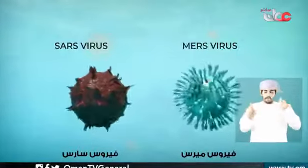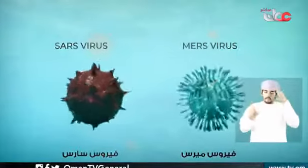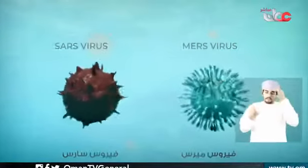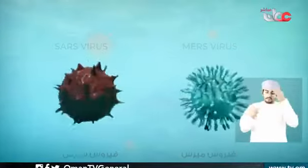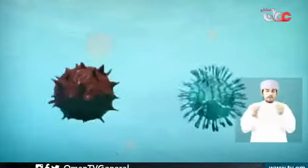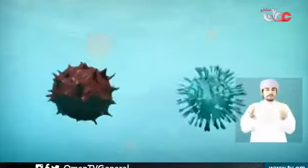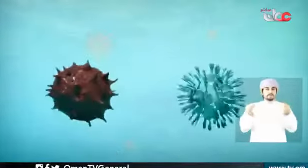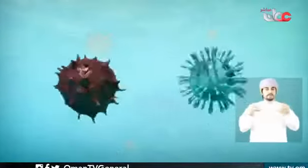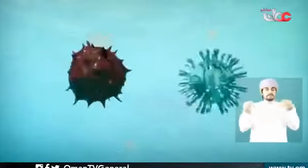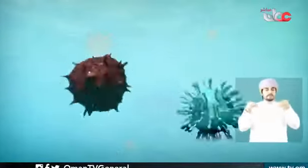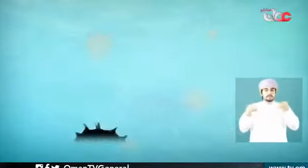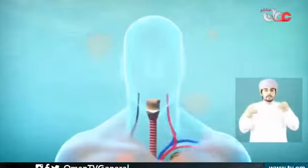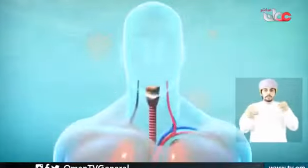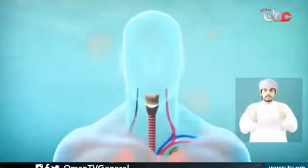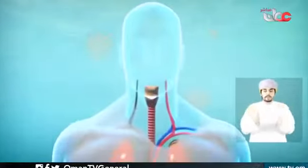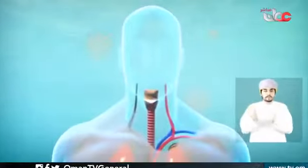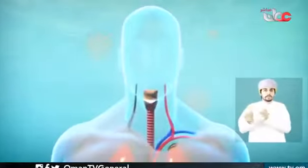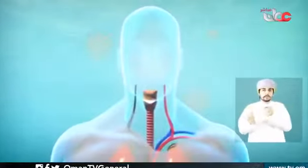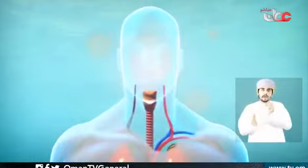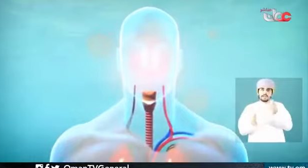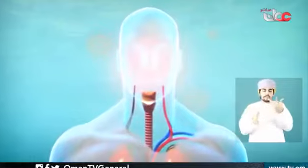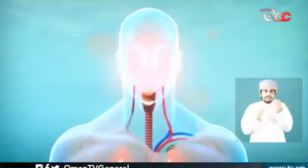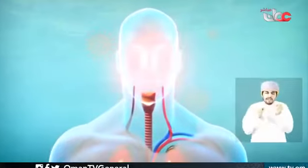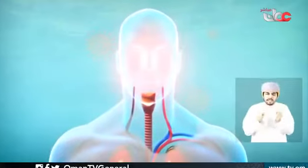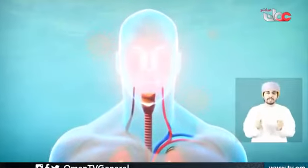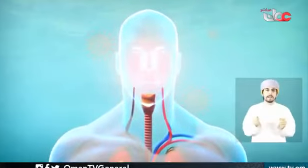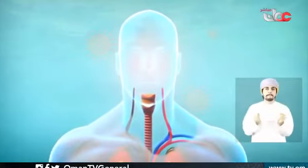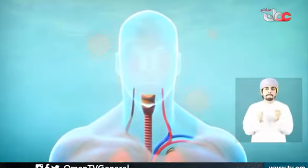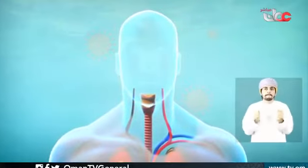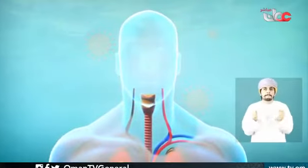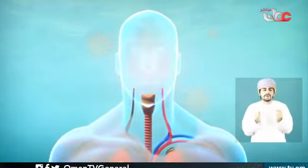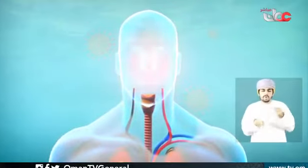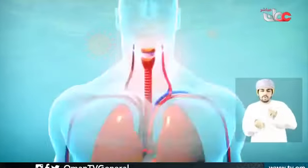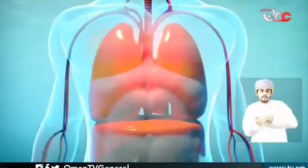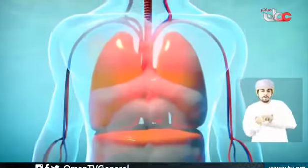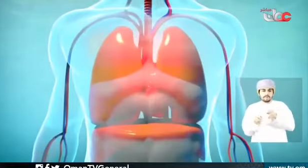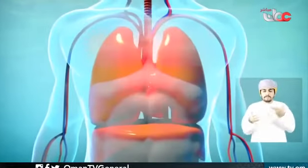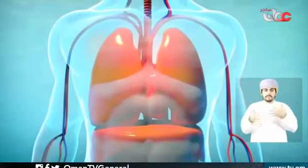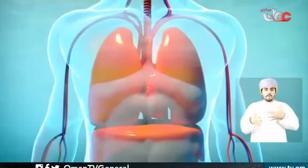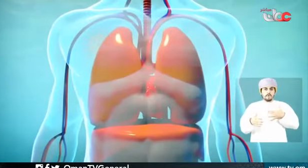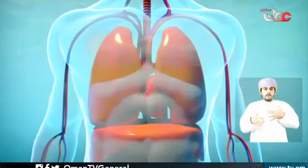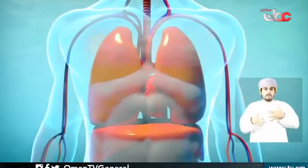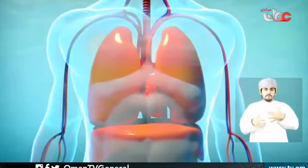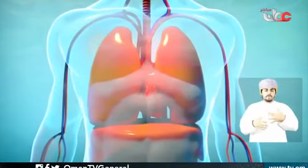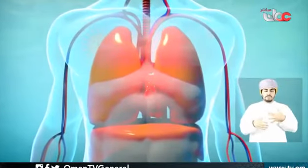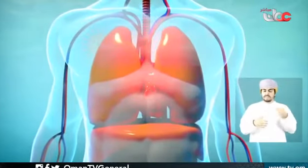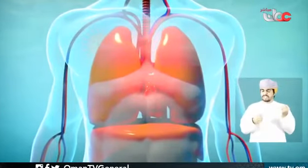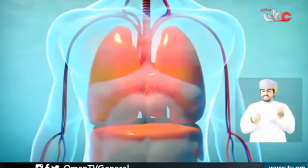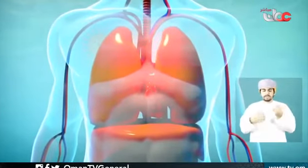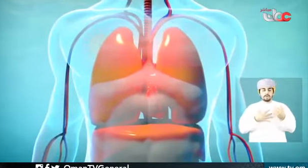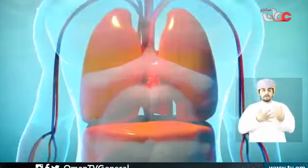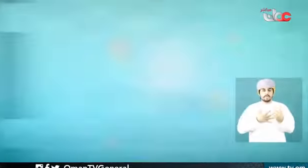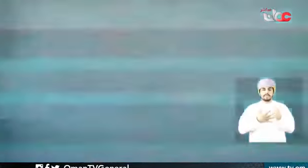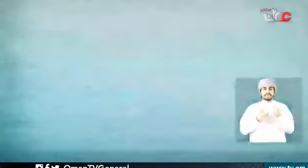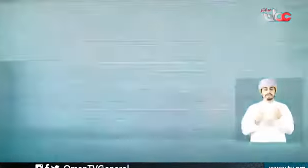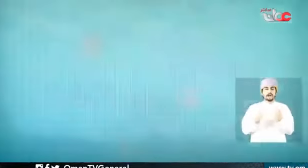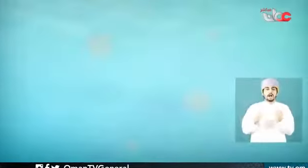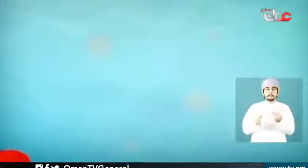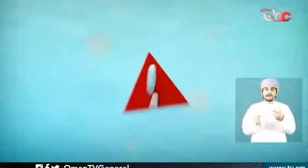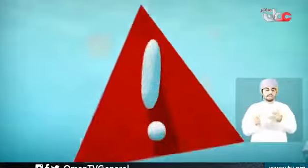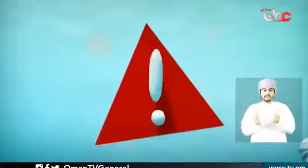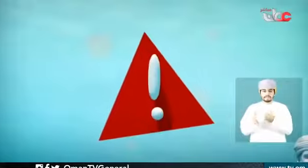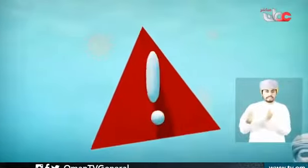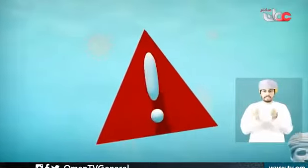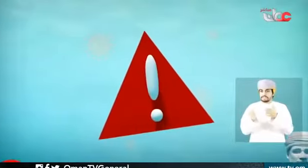لطائفة من الأمراض، تتراوح في شدتها بين نزلات البرد البسيطة والمتلازمة التنفسية الحادة. ما